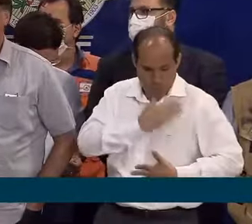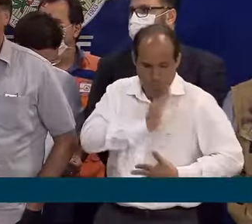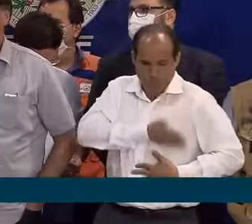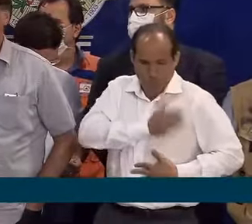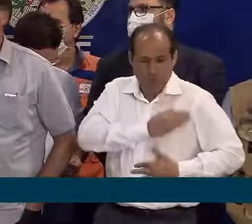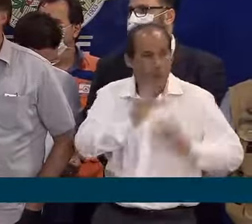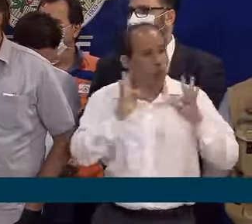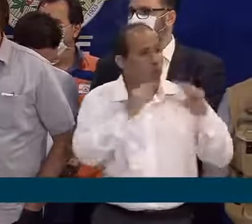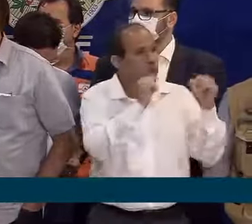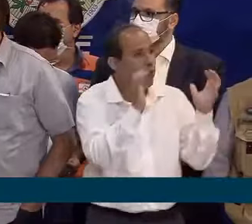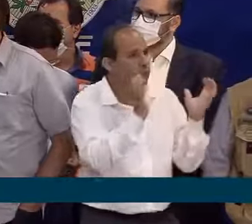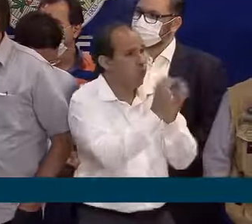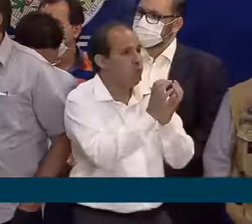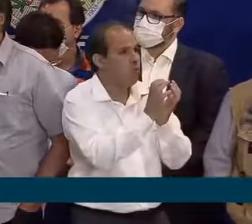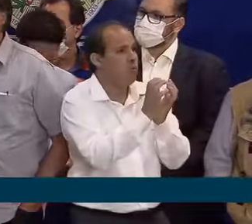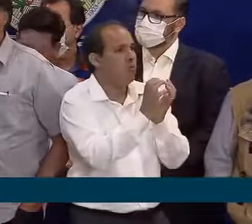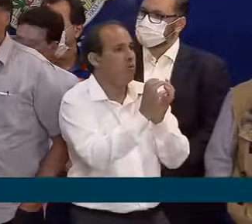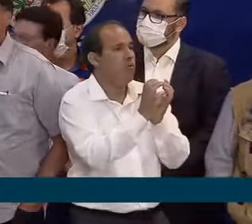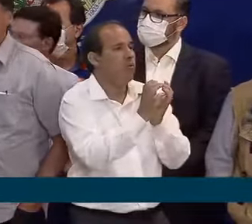nossa bancada federal,